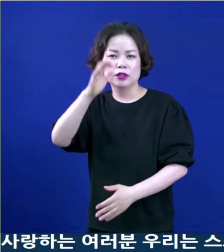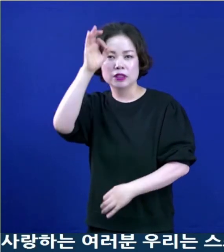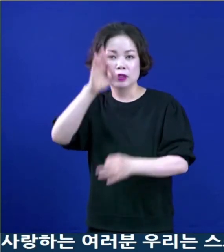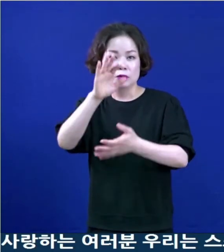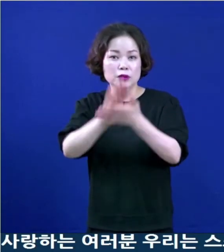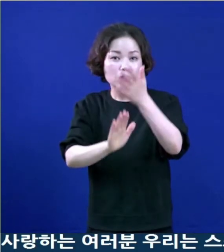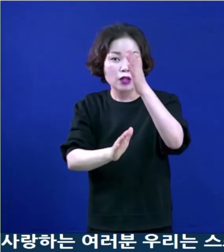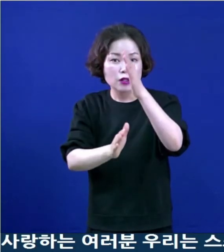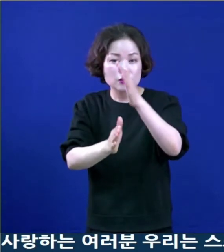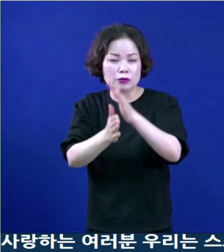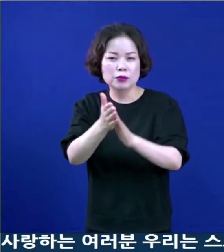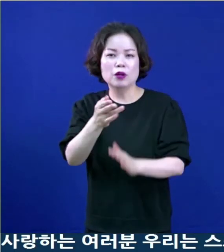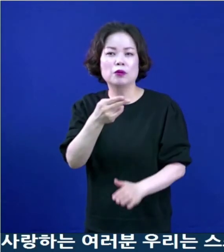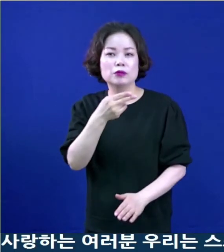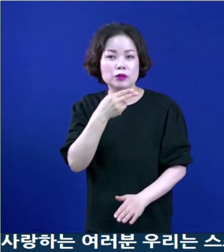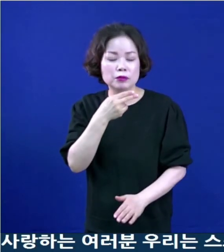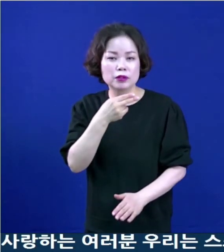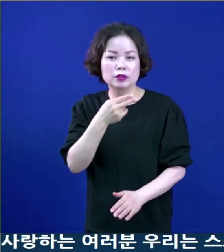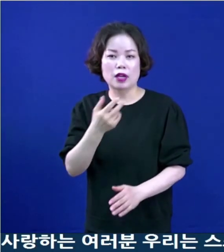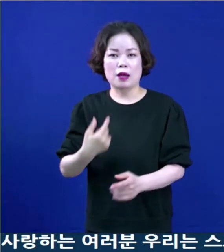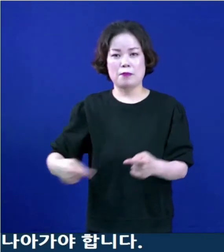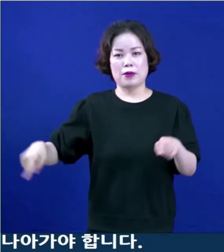수 있습니다.